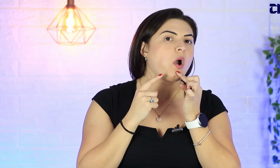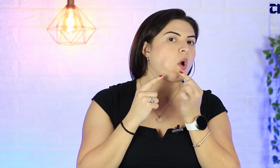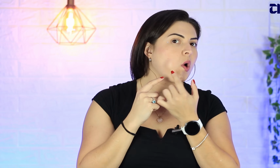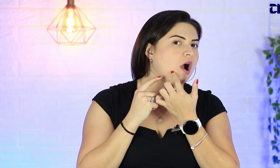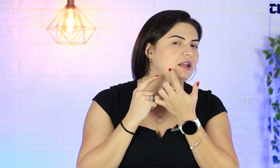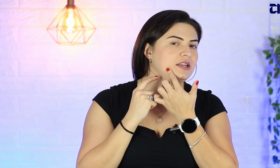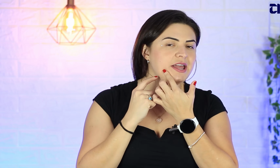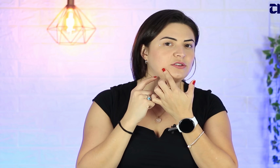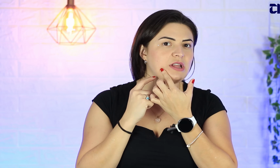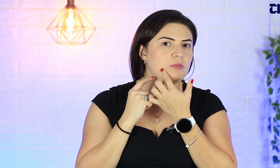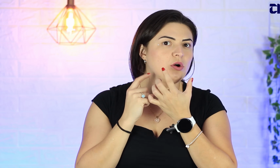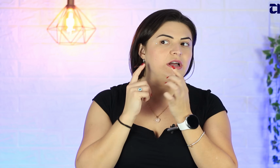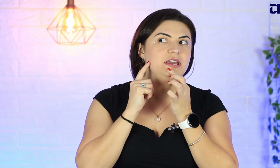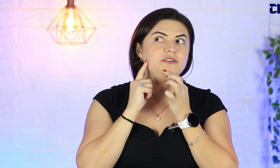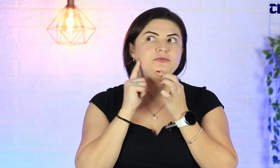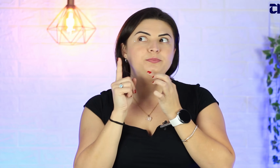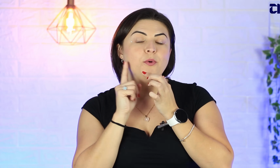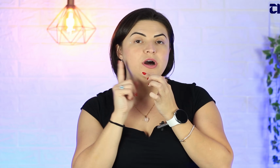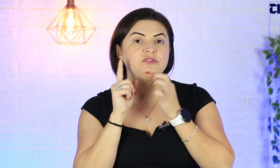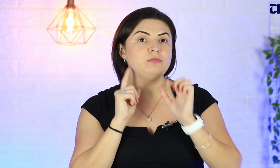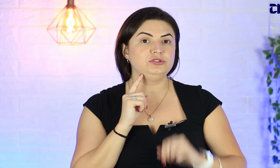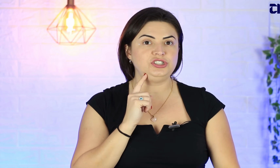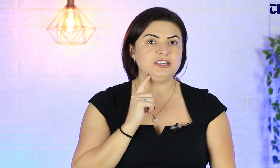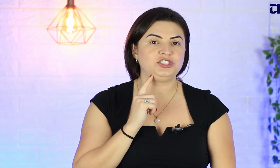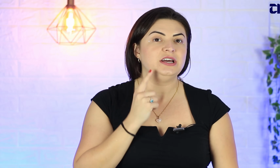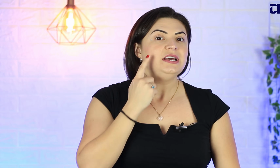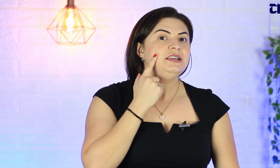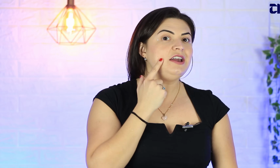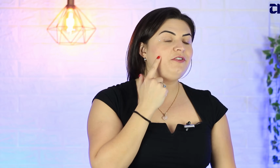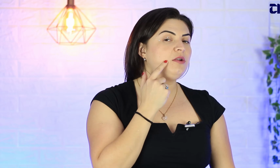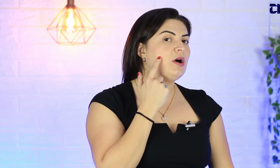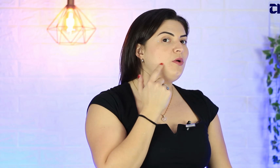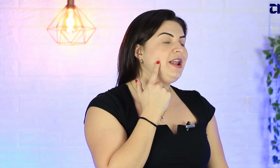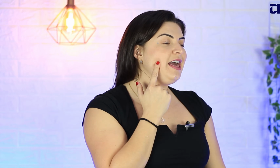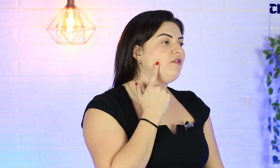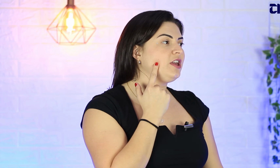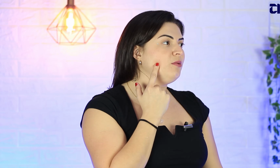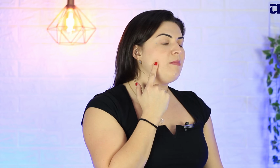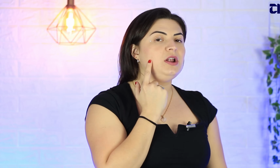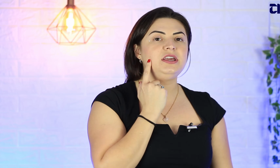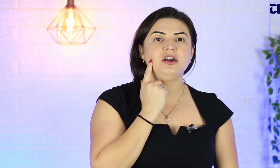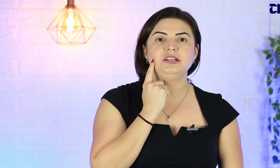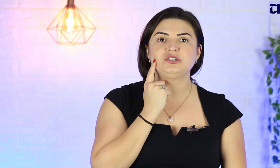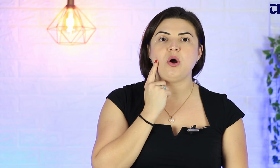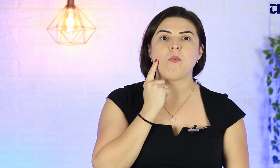aqui dentro da boca, empurrando a bochecha. E aí, forma um relevo aqui, uma bolinha, olha só.